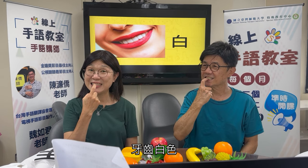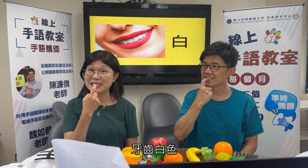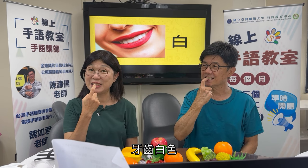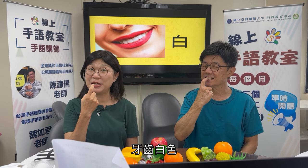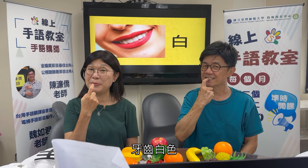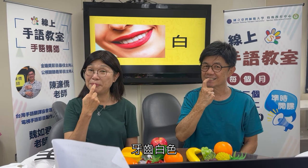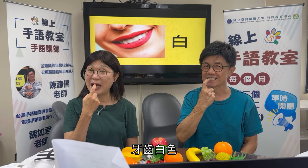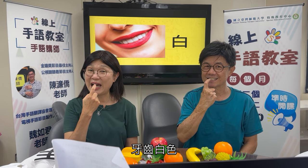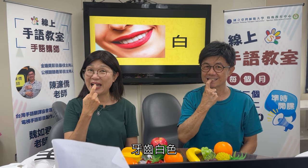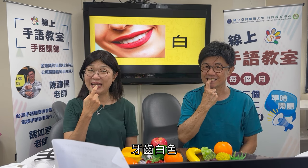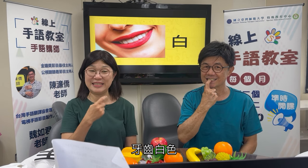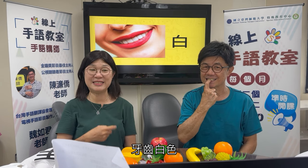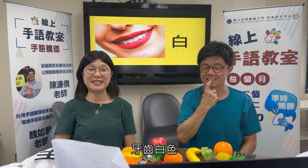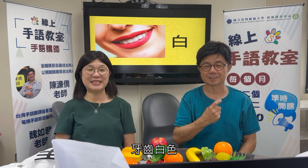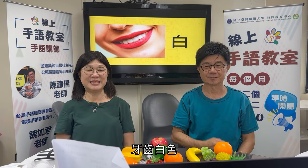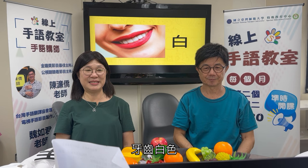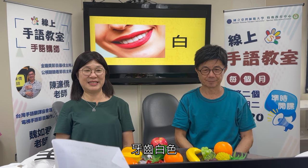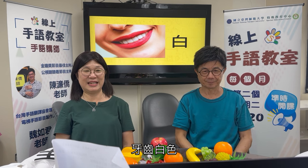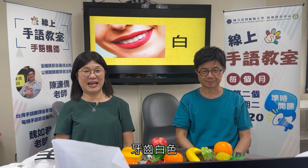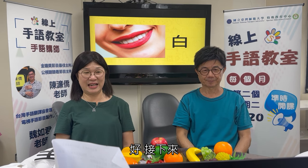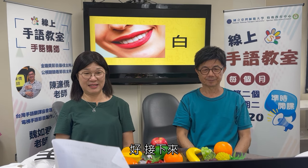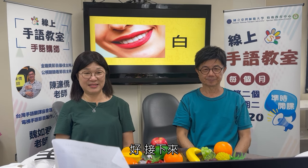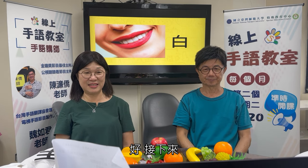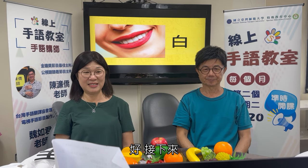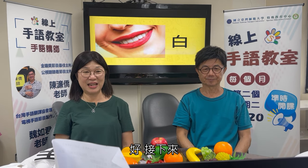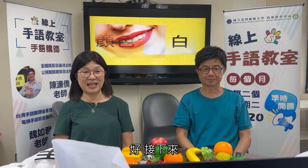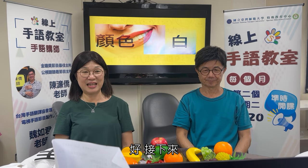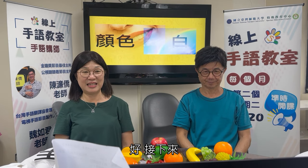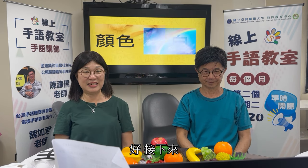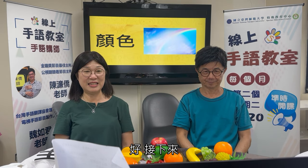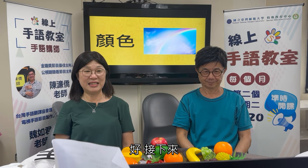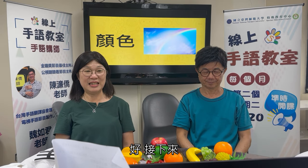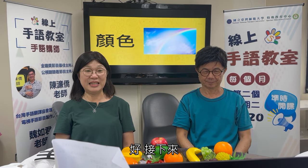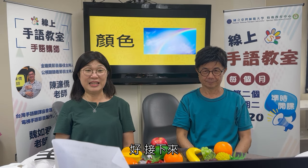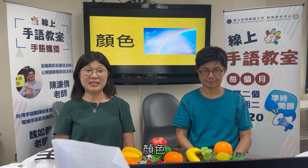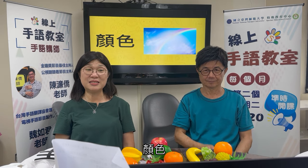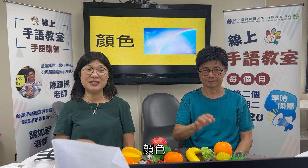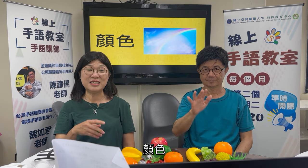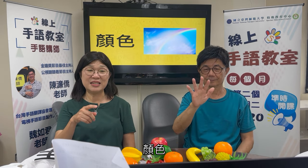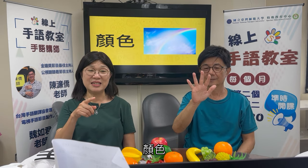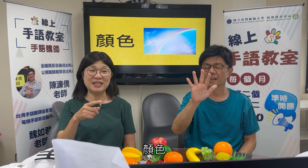齿白色。好，接下来颜色，